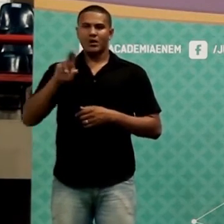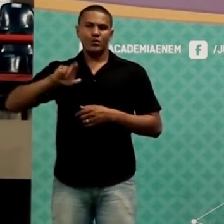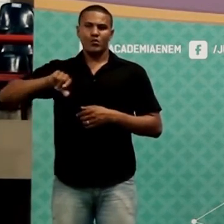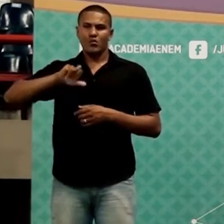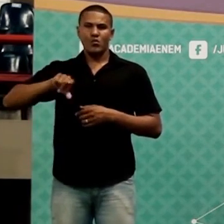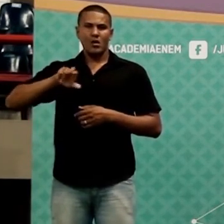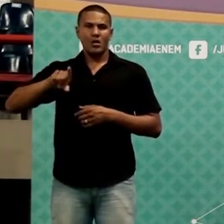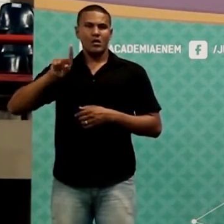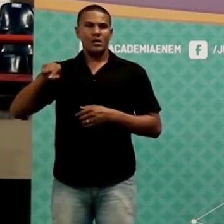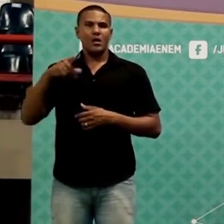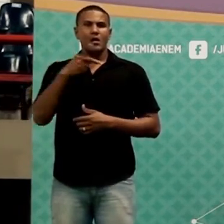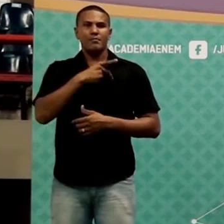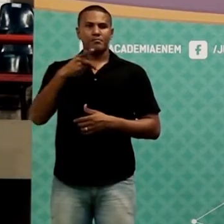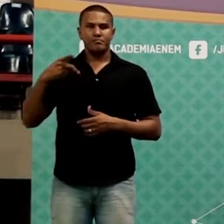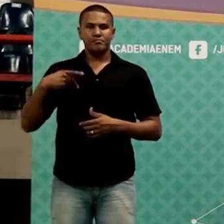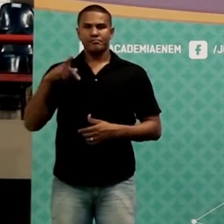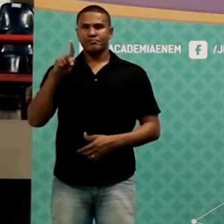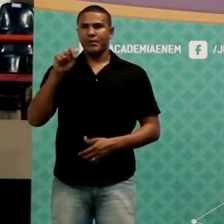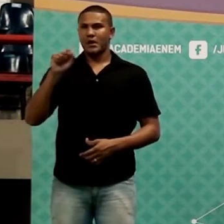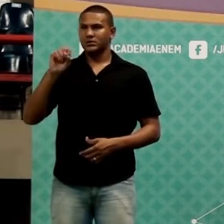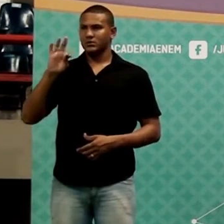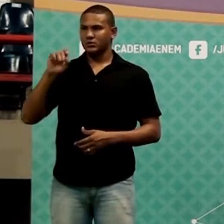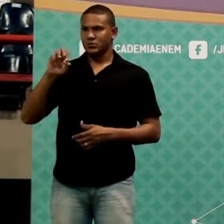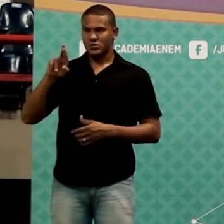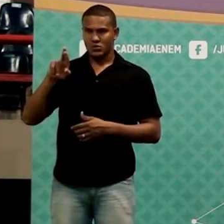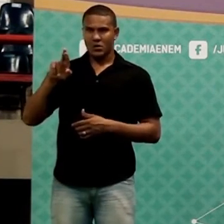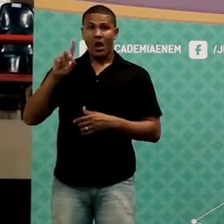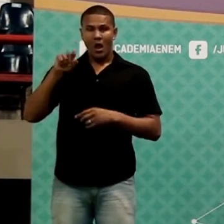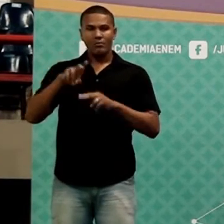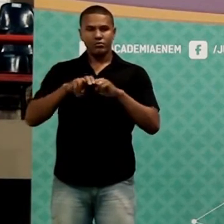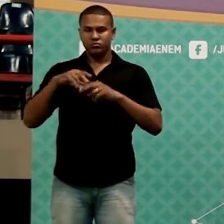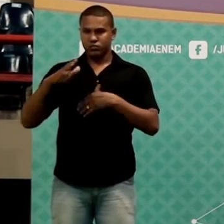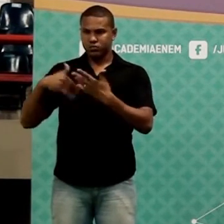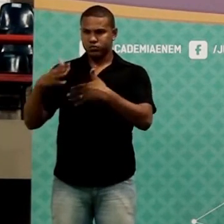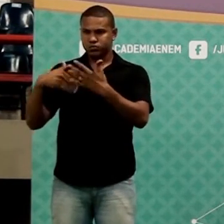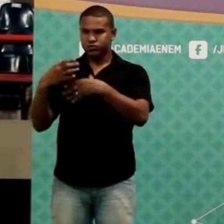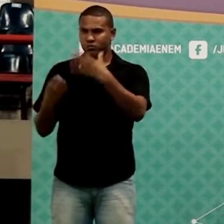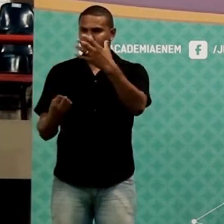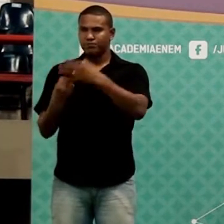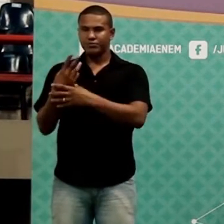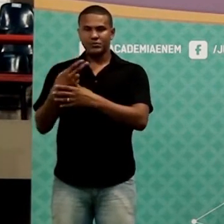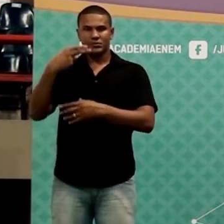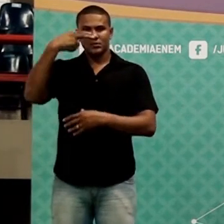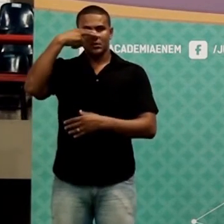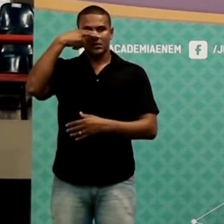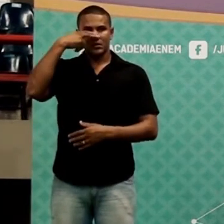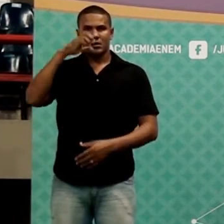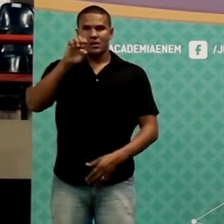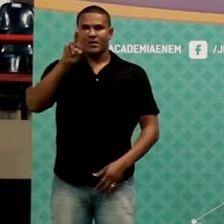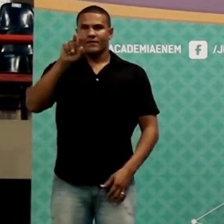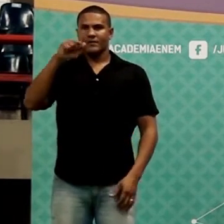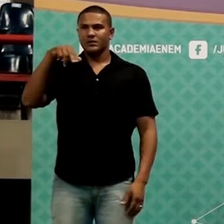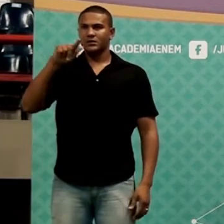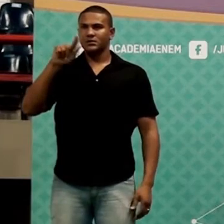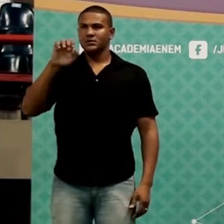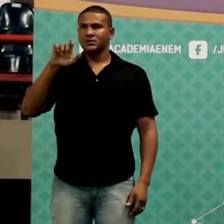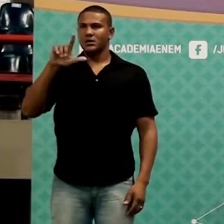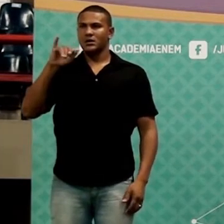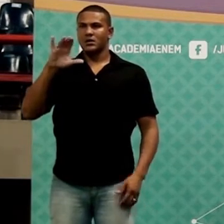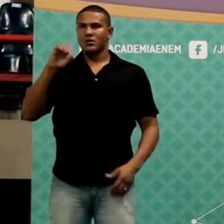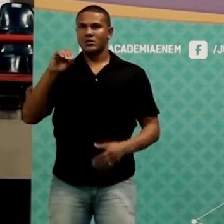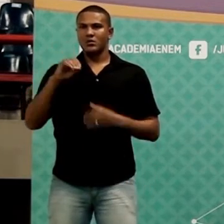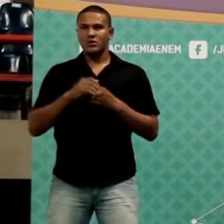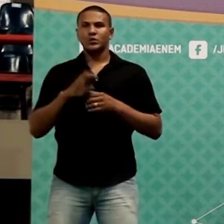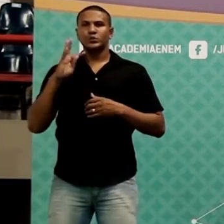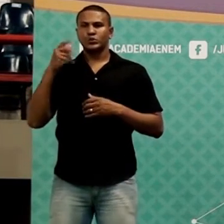são pastores. E é da Igreja Protestante que nascem as igrejas evangélicas. Quase todas são descendentes do calvinismo,